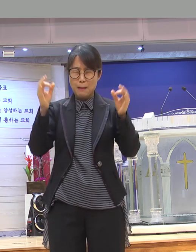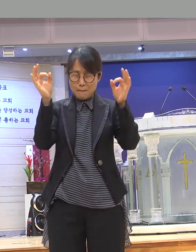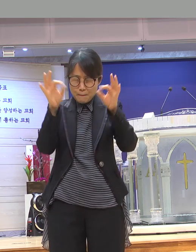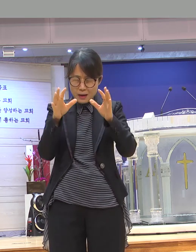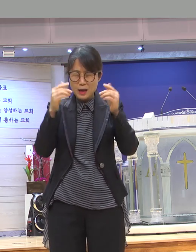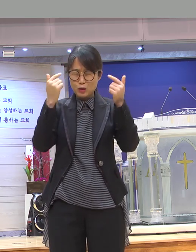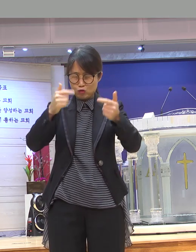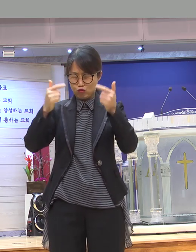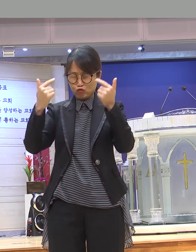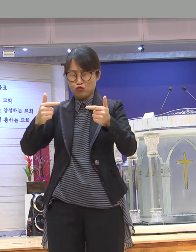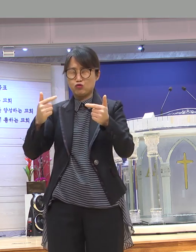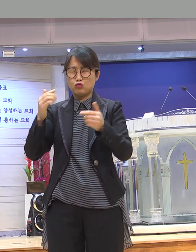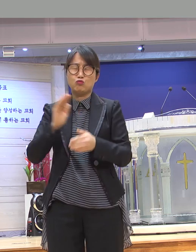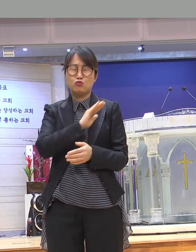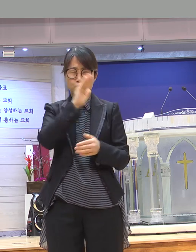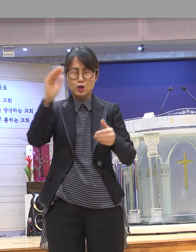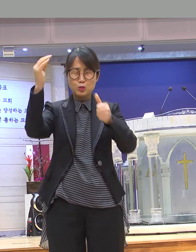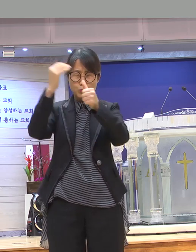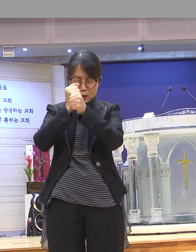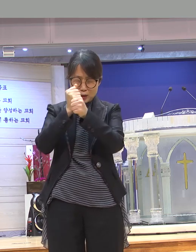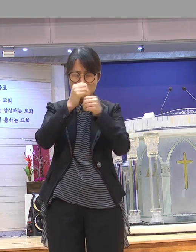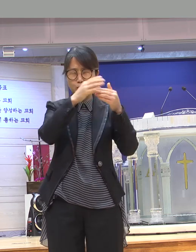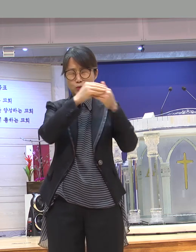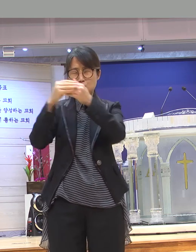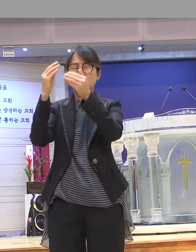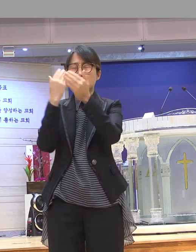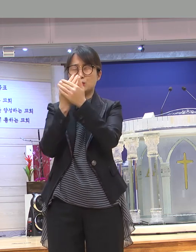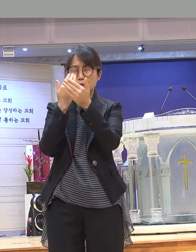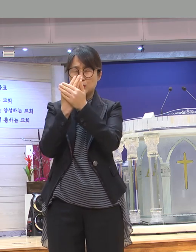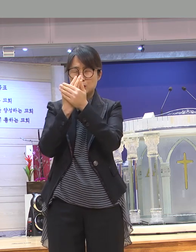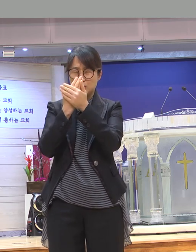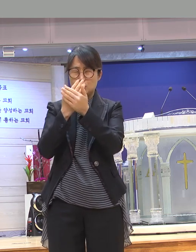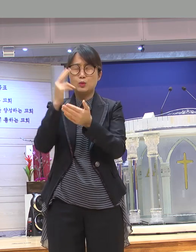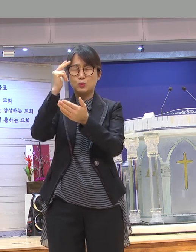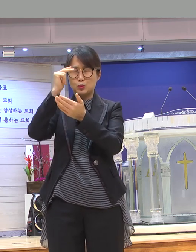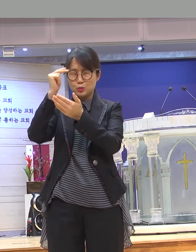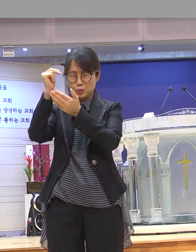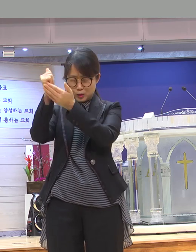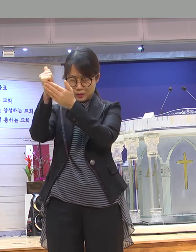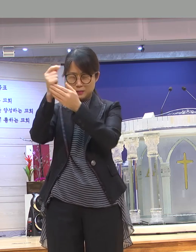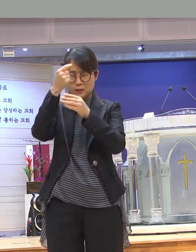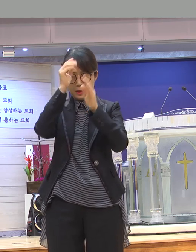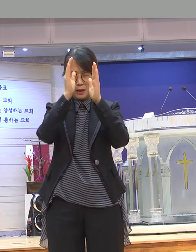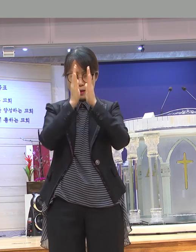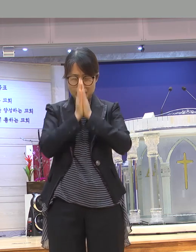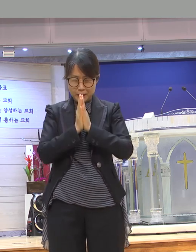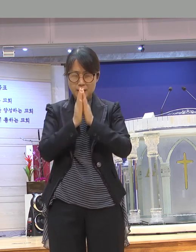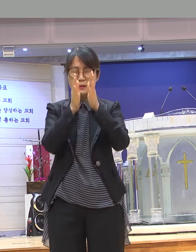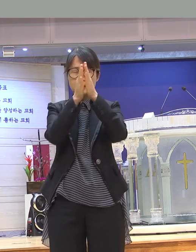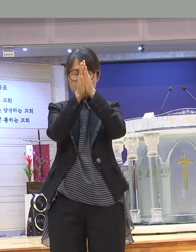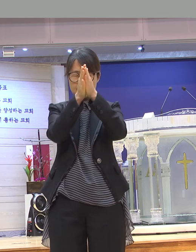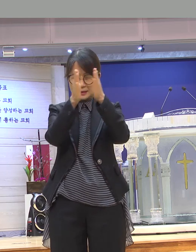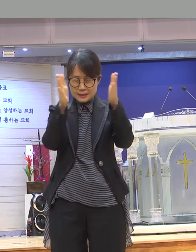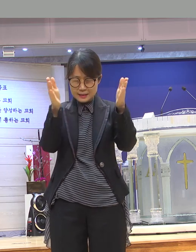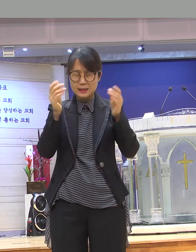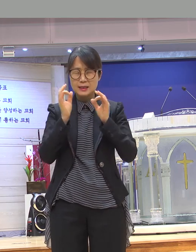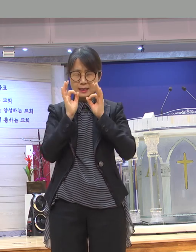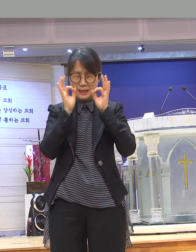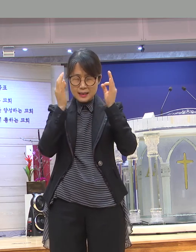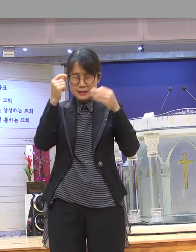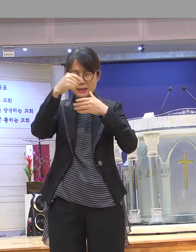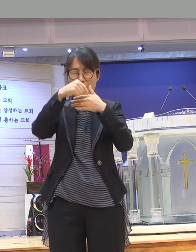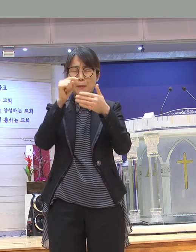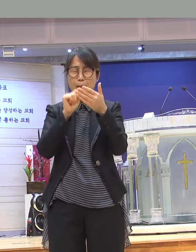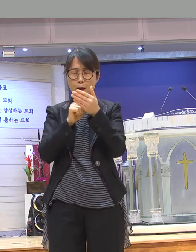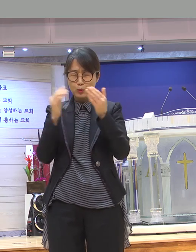순간 저희를 붙잡아 주시고 인도해 주옵소서. 주님, 예배를 시작합니다. 간절한 마음으로 드리는